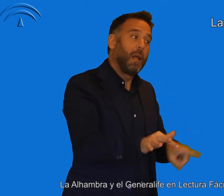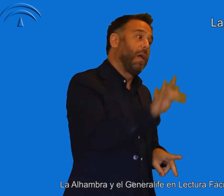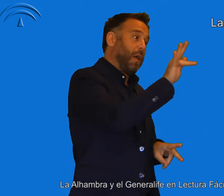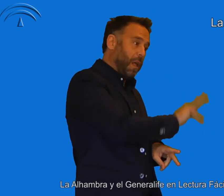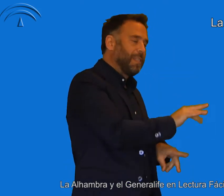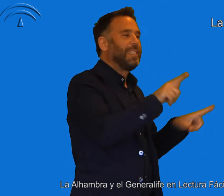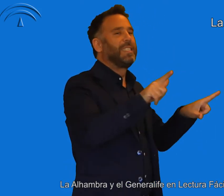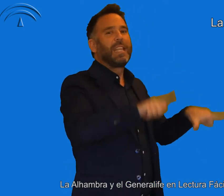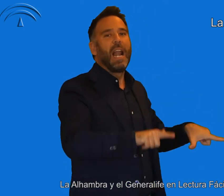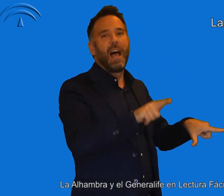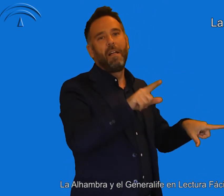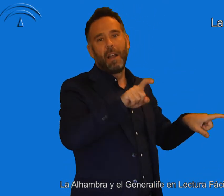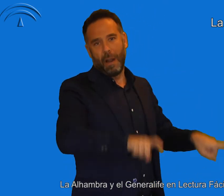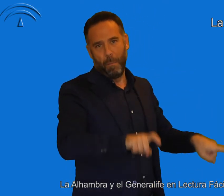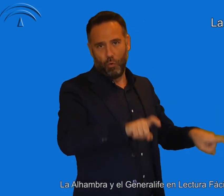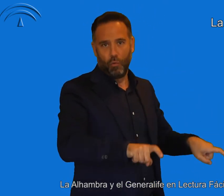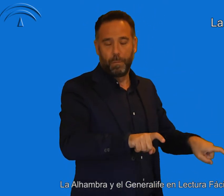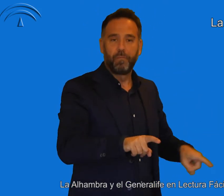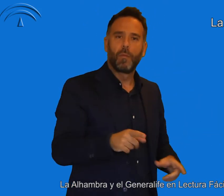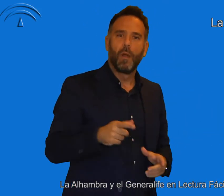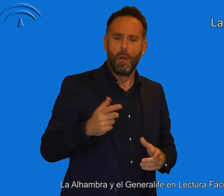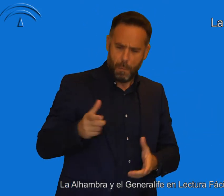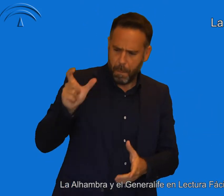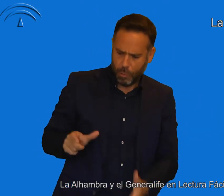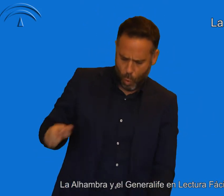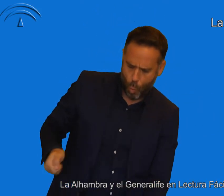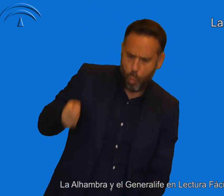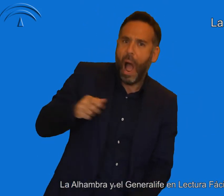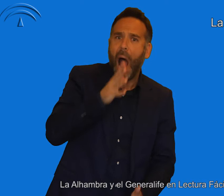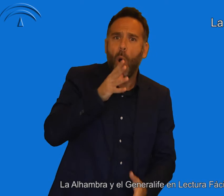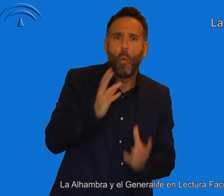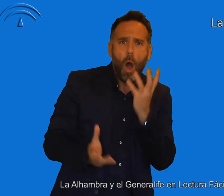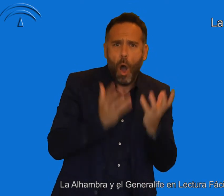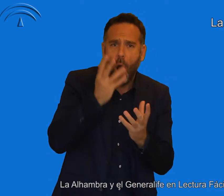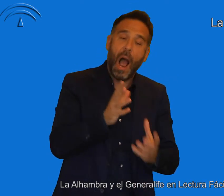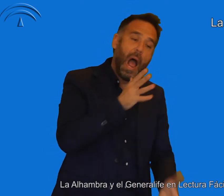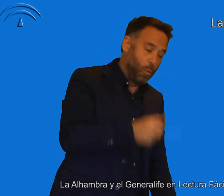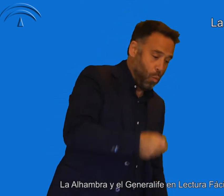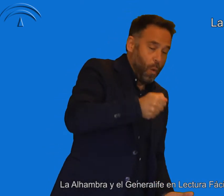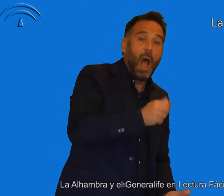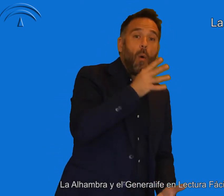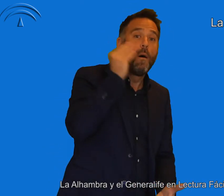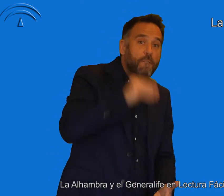descansaban en la sala de reposo. Los servidores de los baños sacaban cubos de agua caliente y fría de unas